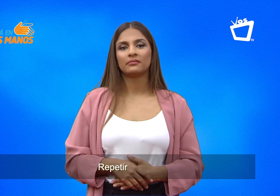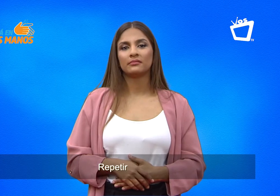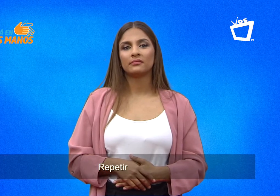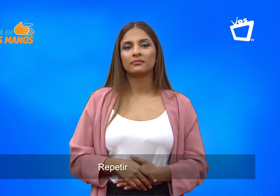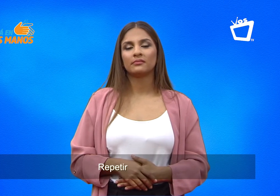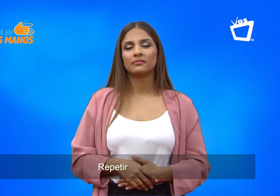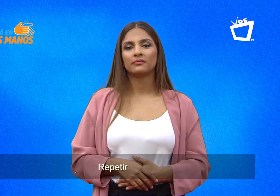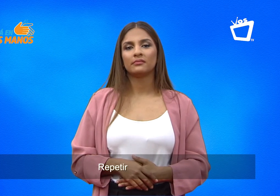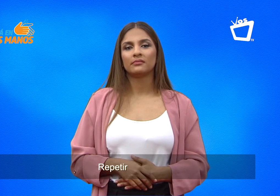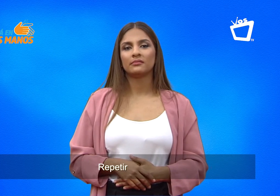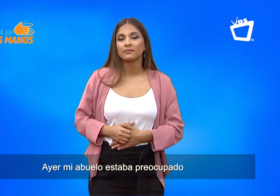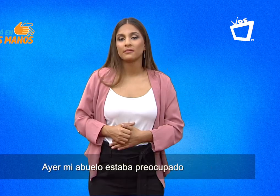Repetir.